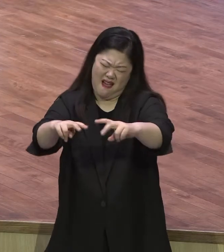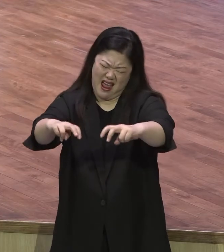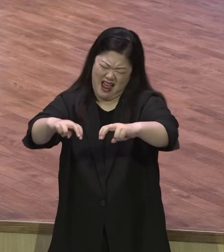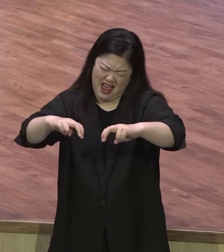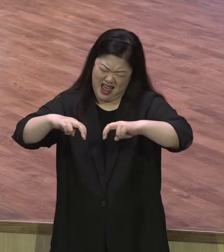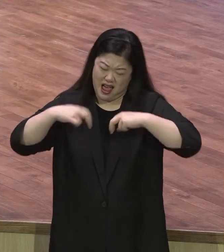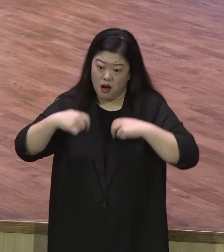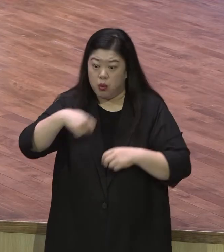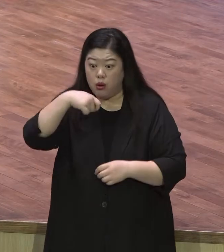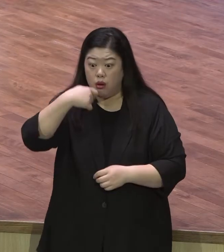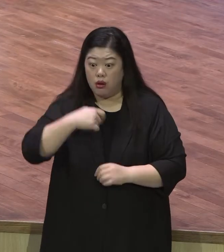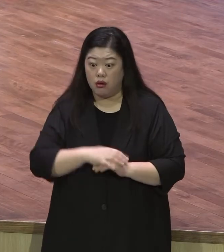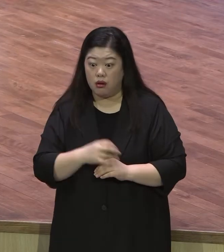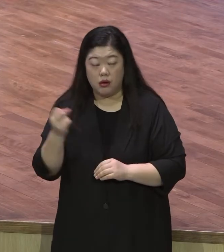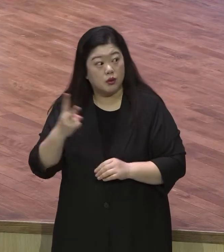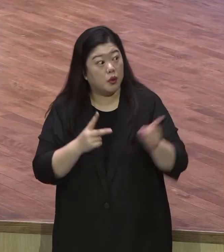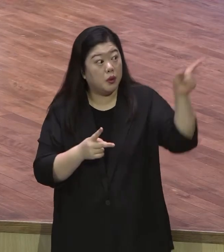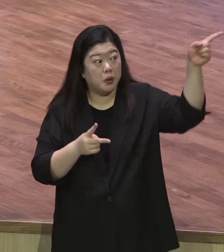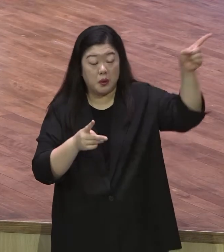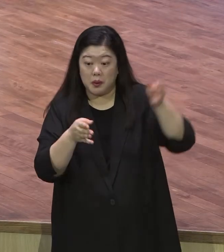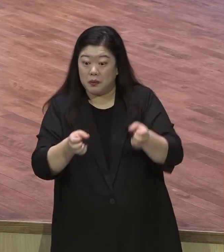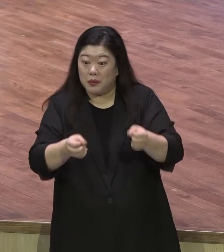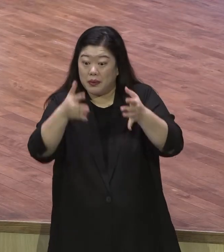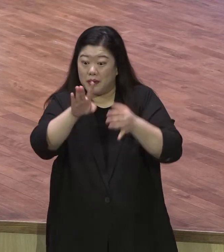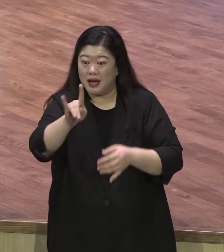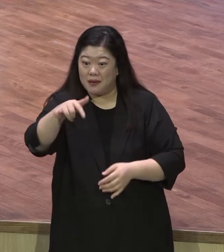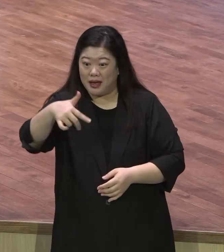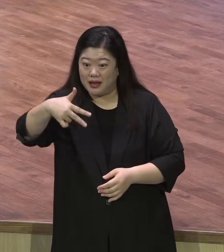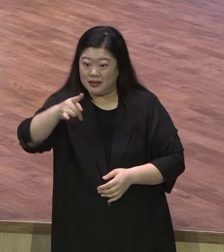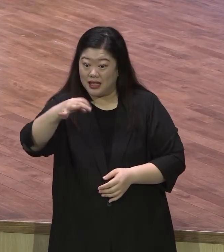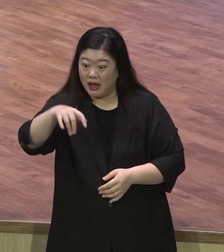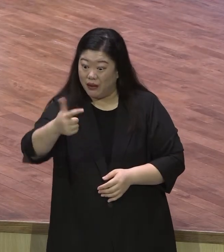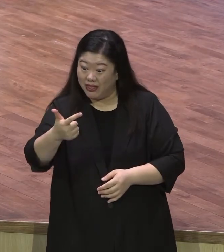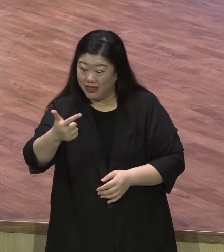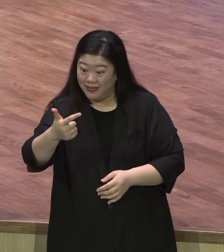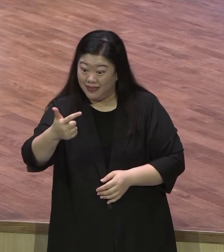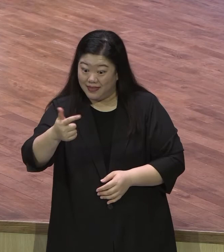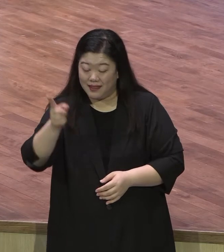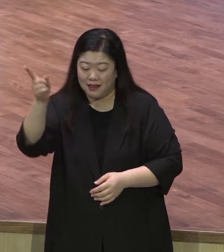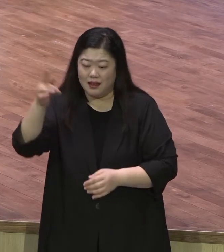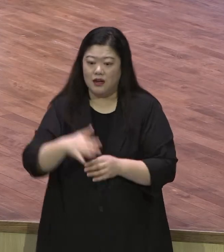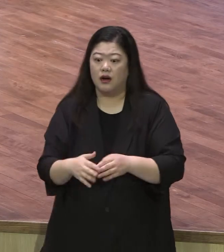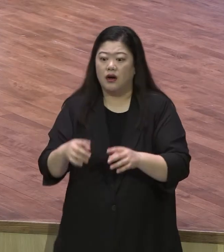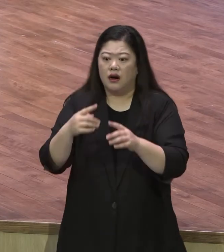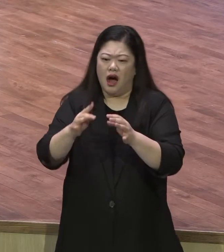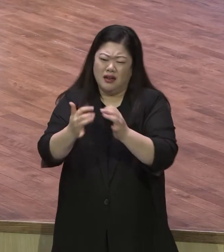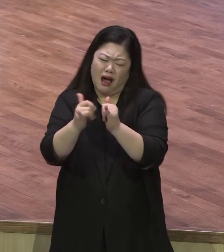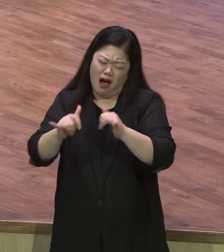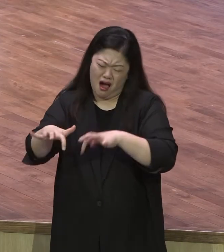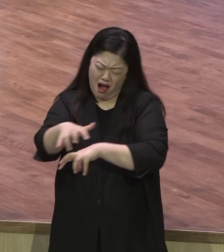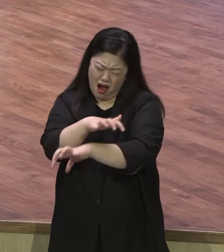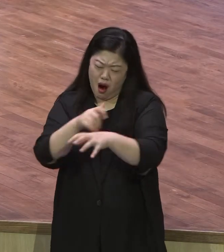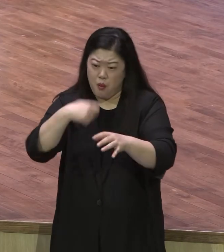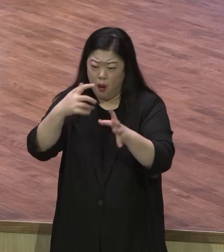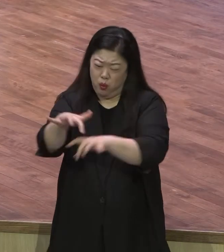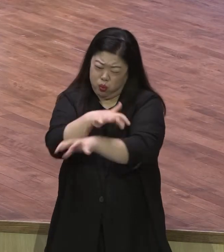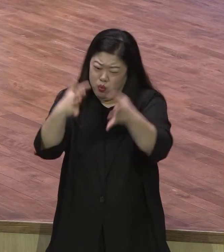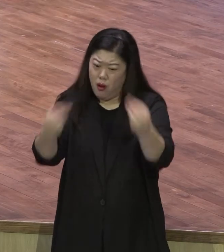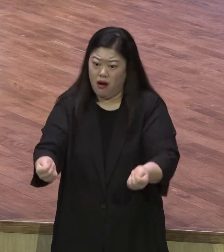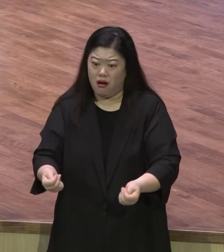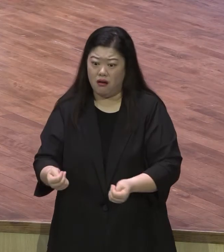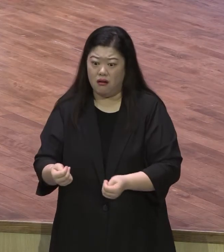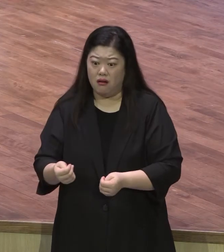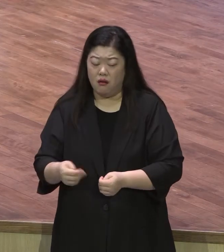차가 꽉 차서 꽉 딱 공받았다 찬 거예요 그런데 교회만 모이지 못해요 법적으로